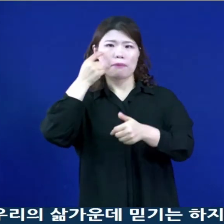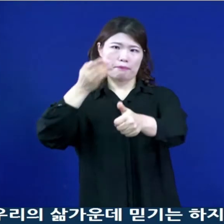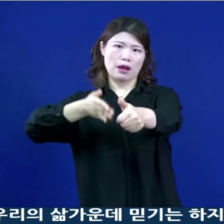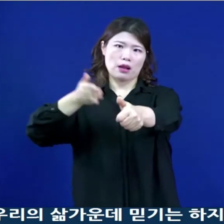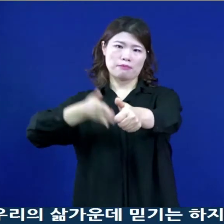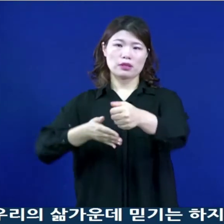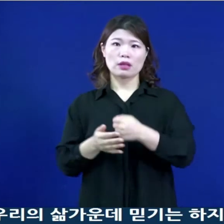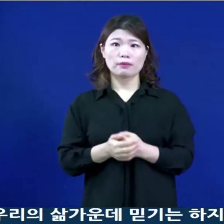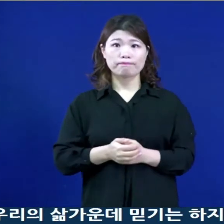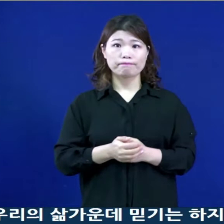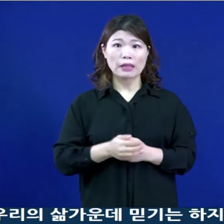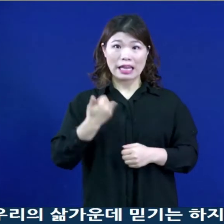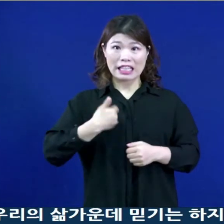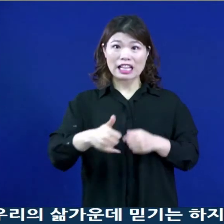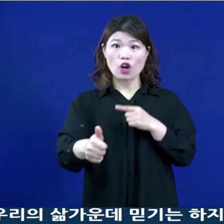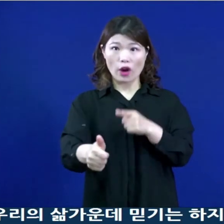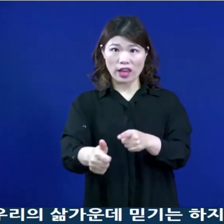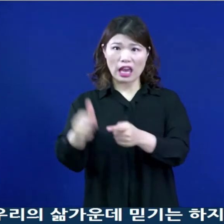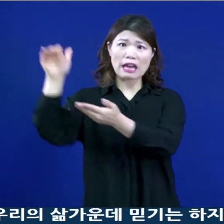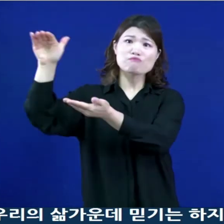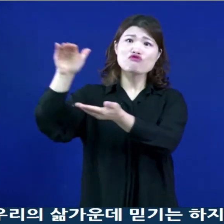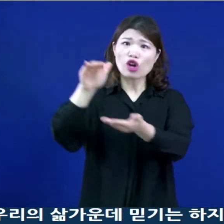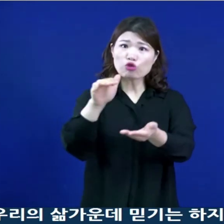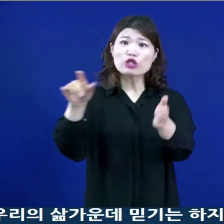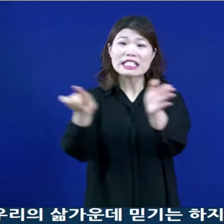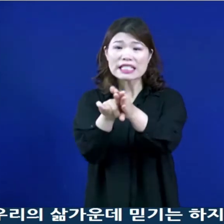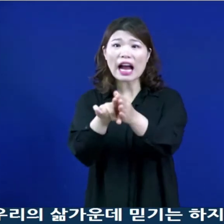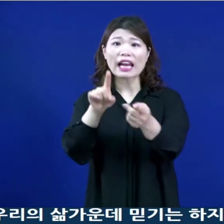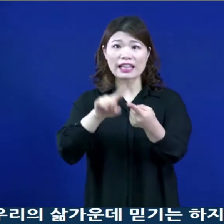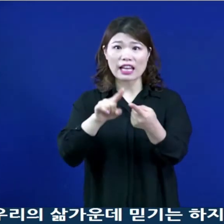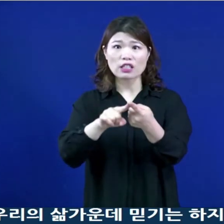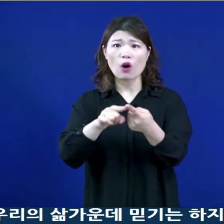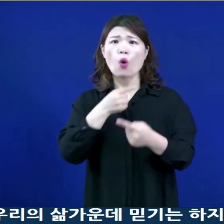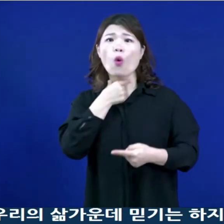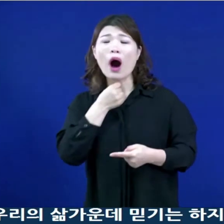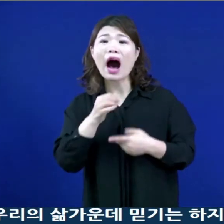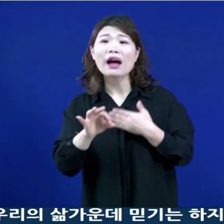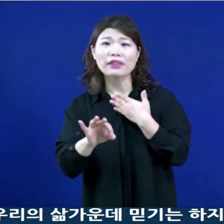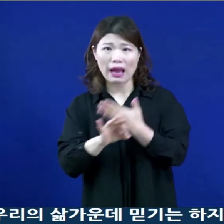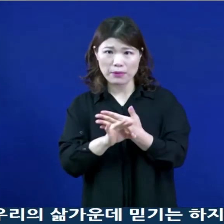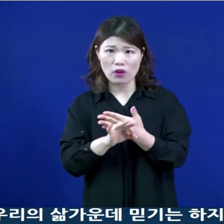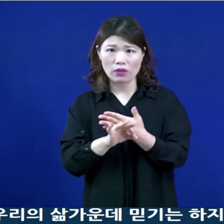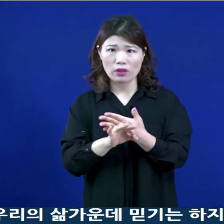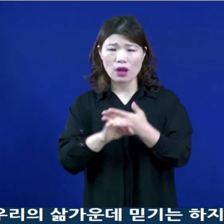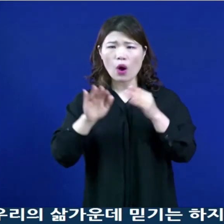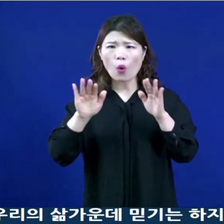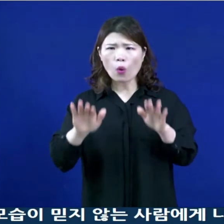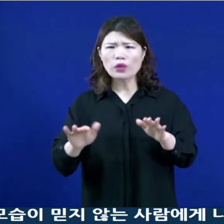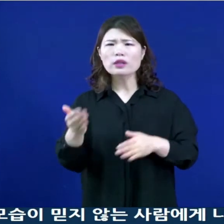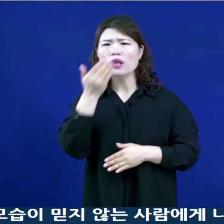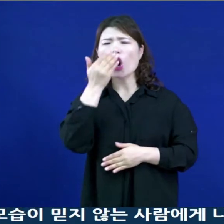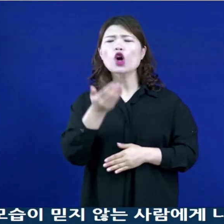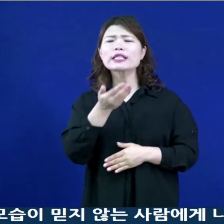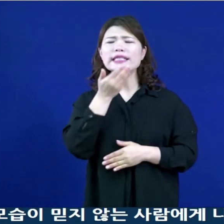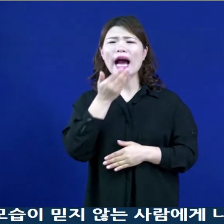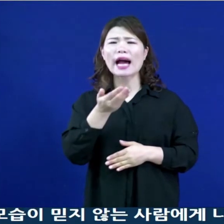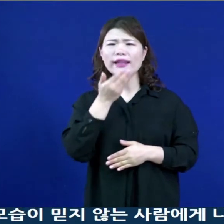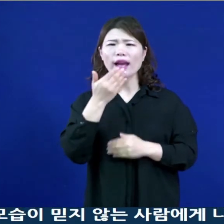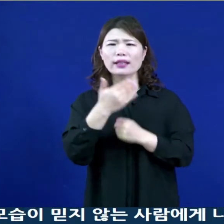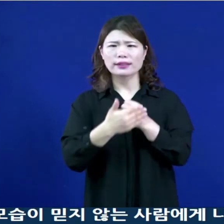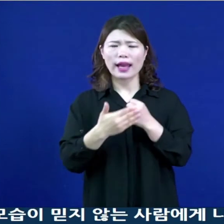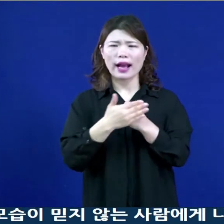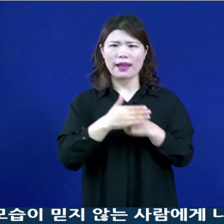신앙을 소망하신다면 오늘 5월 첫째 주일을 생각하면서 우리가 성찬을 하면서 이 성찬의 은혜가 어떻게